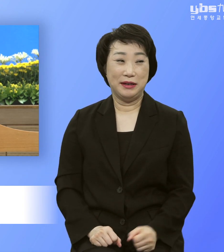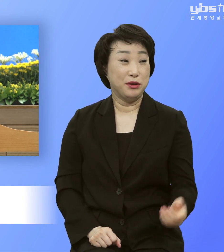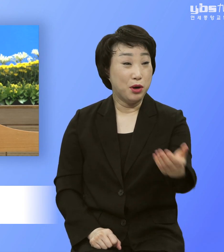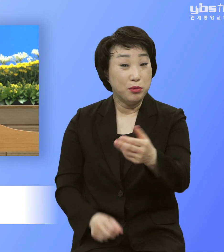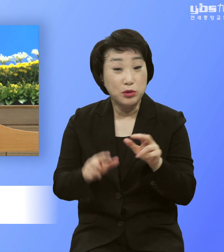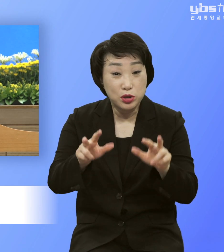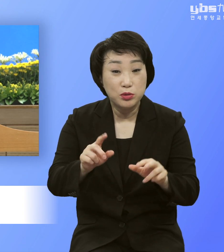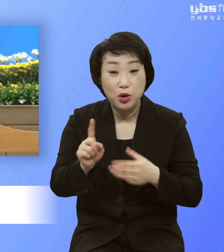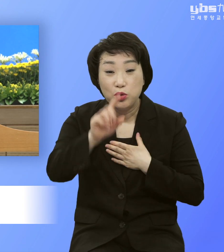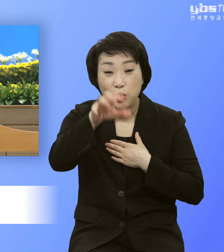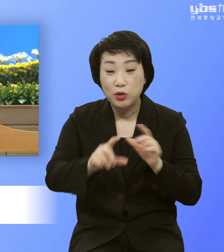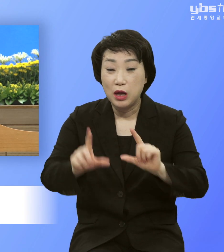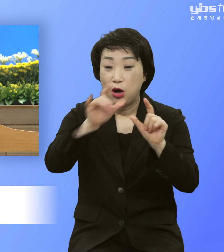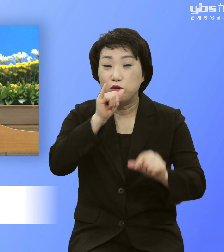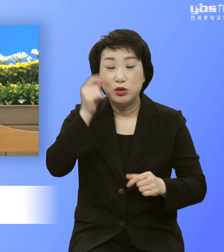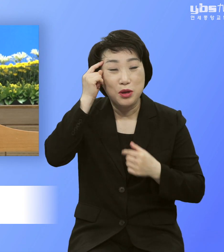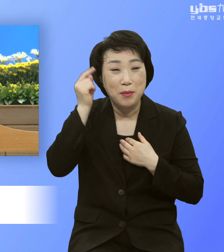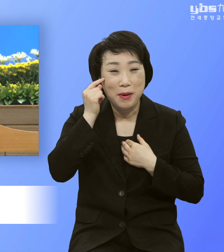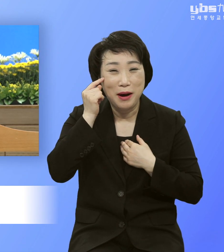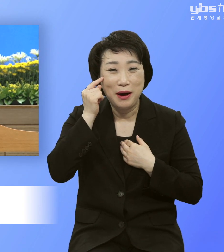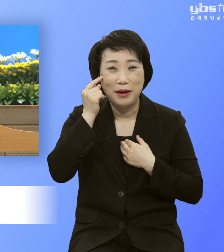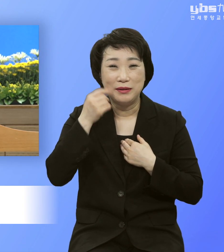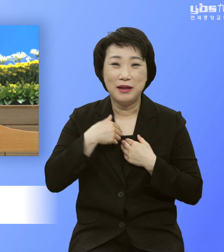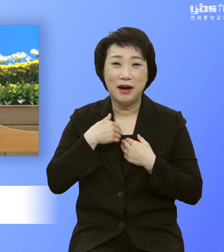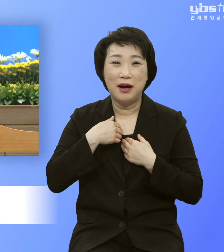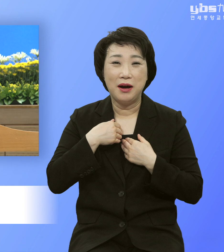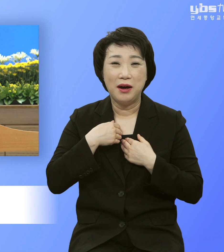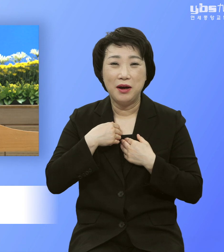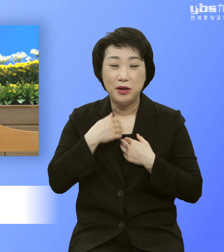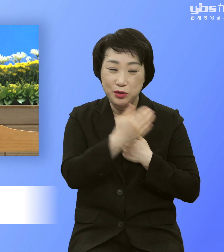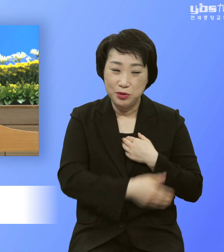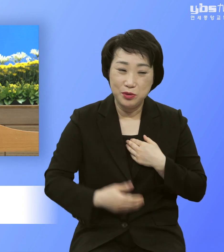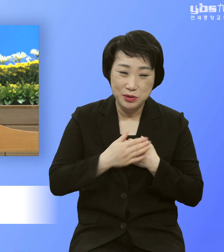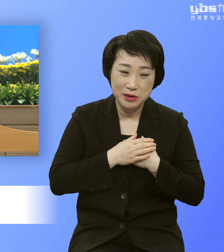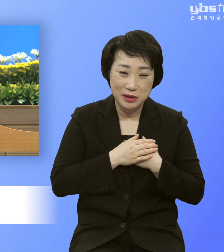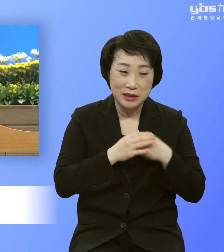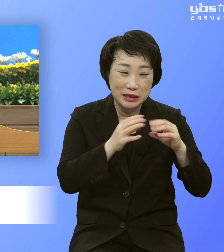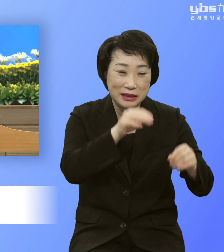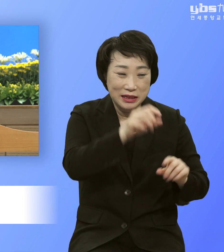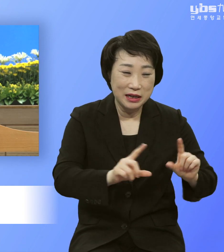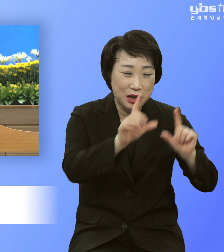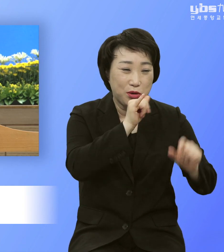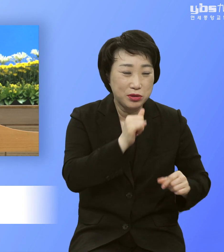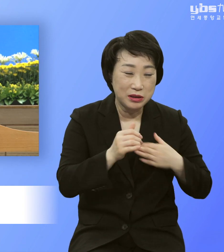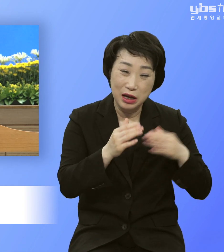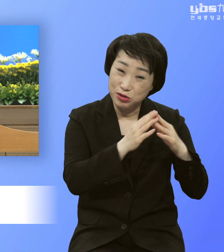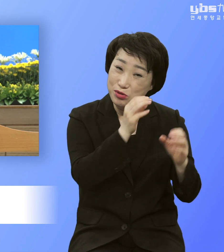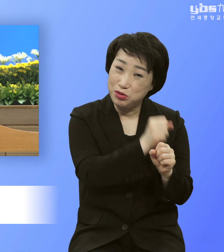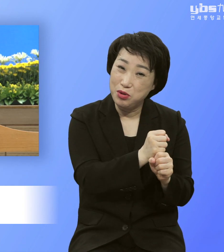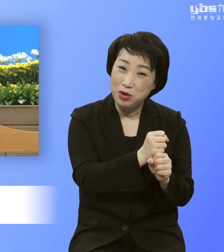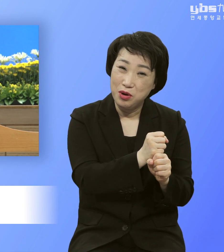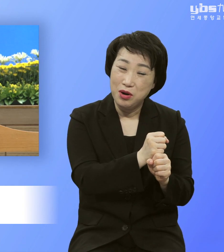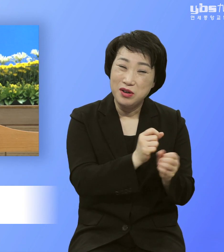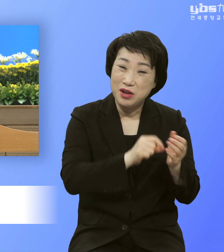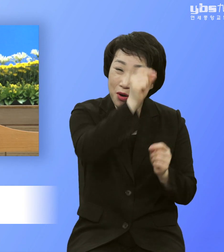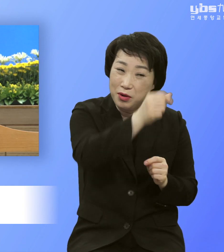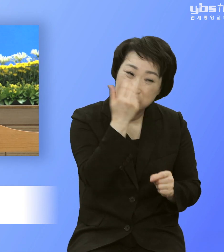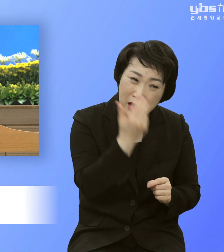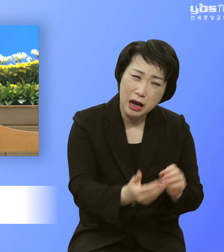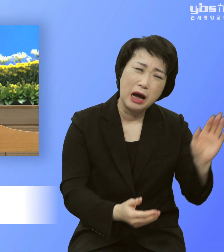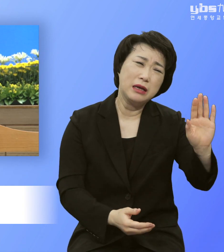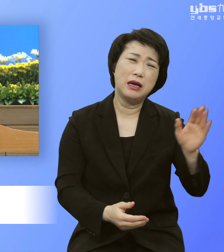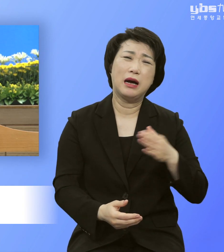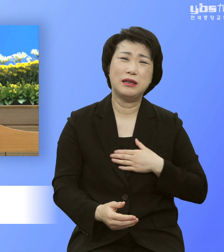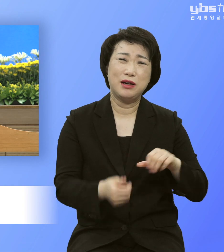여러분이 지금 어디 살고 있는가 생각해봐. 지금 육신이 이 땅에 살고 있으니까 여기가 주소인 줄 알아? 아니요,